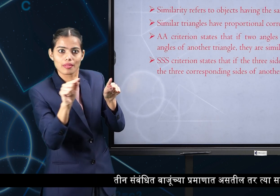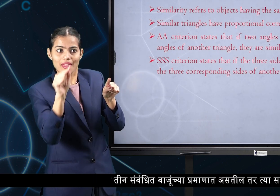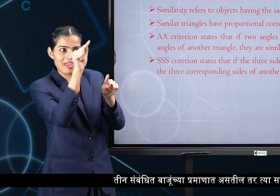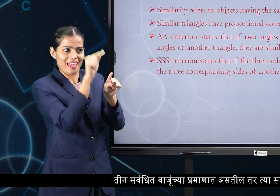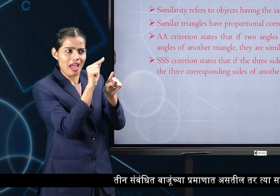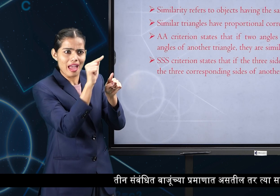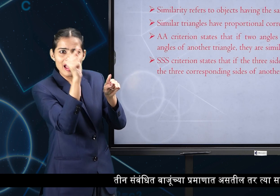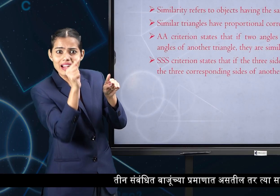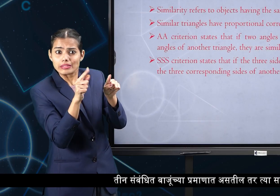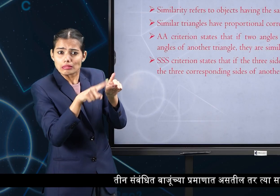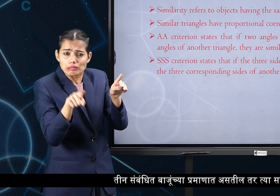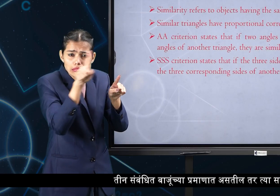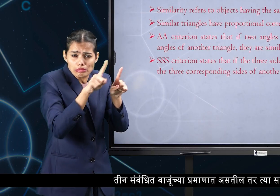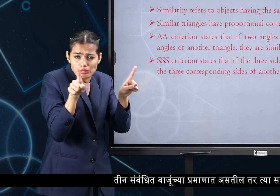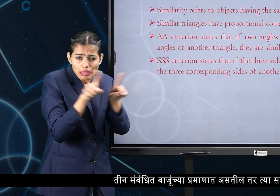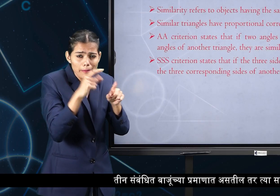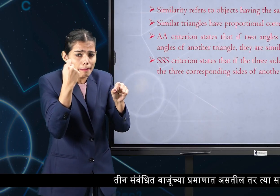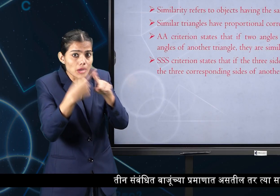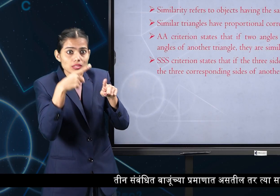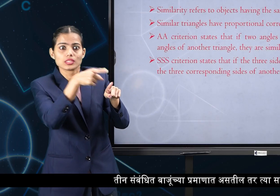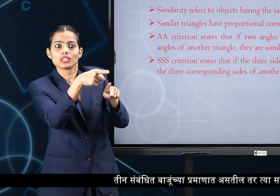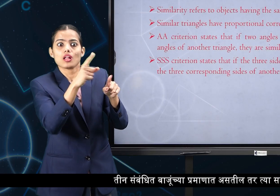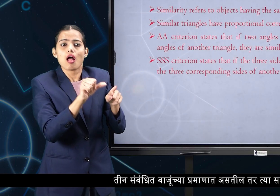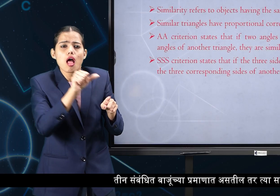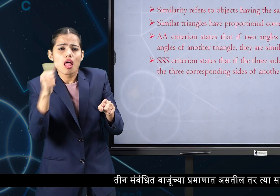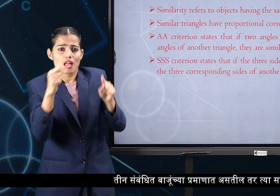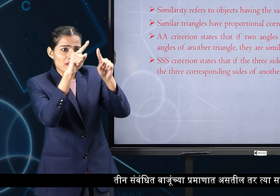बाजूच्या प्रमाणात असतील तर त्या समान आहेत.